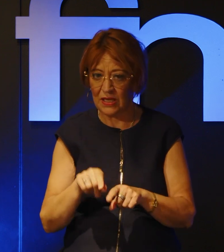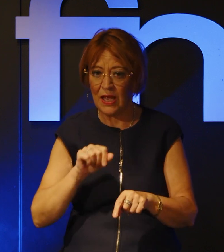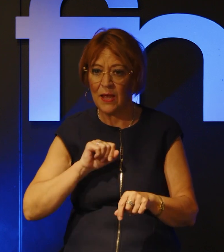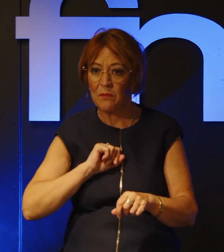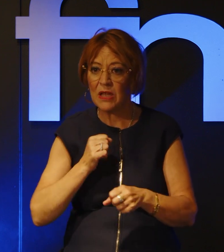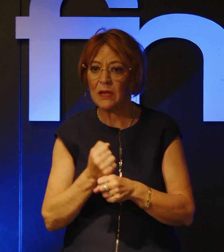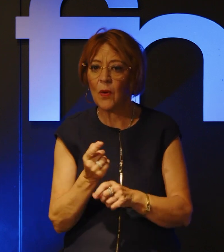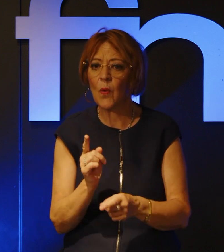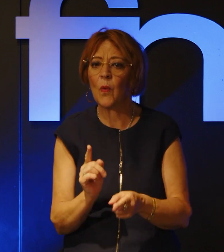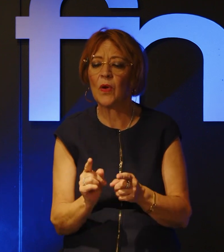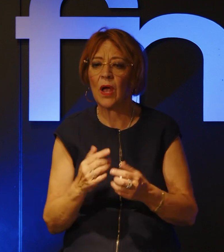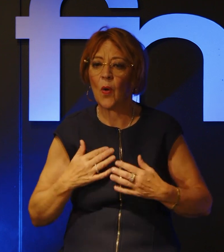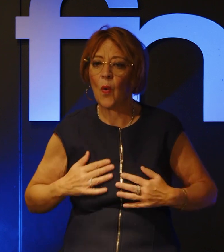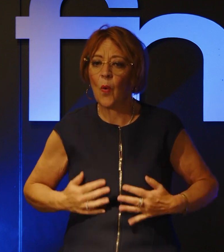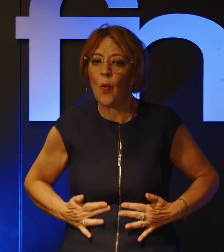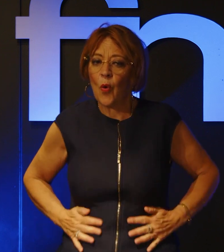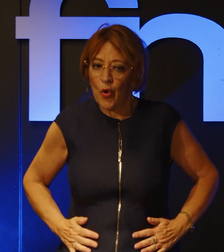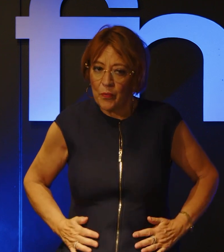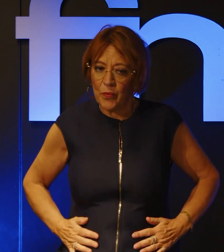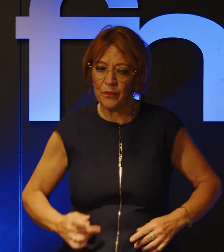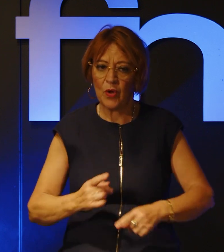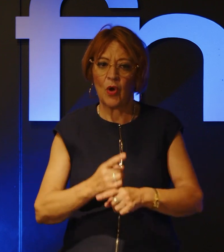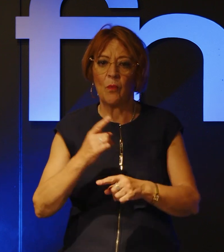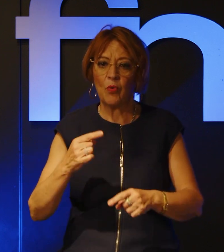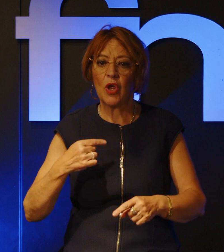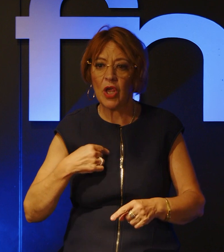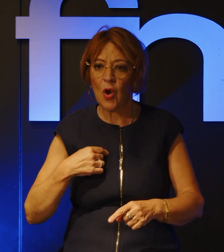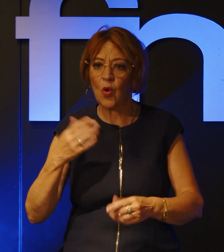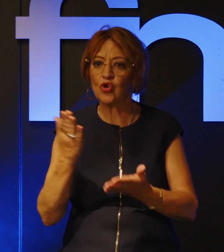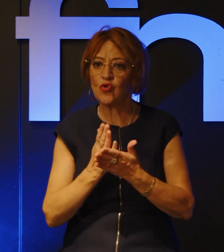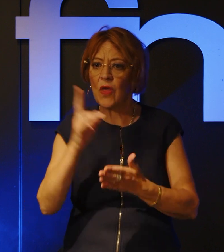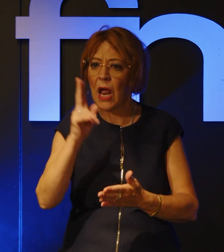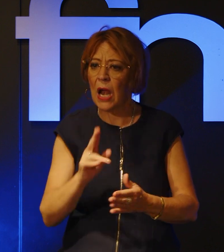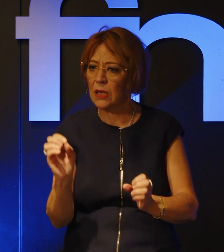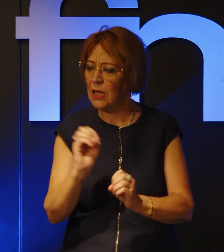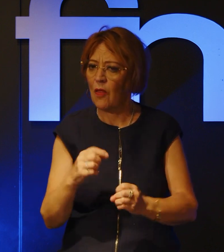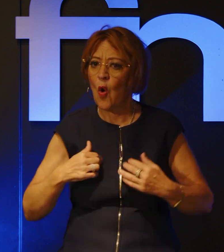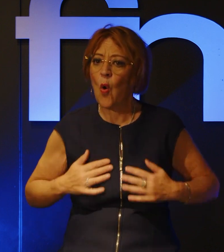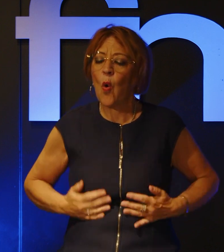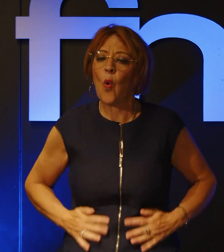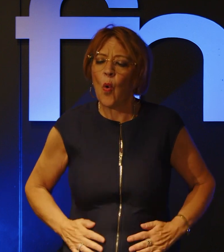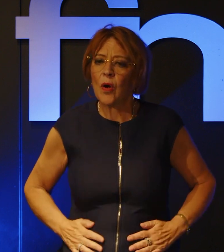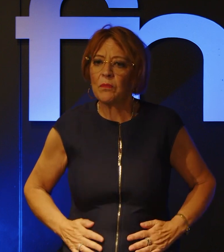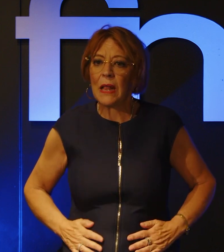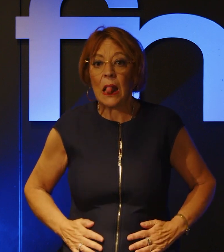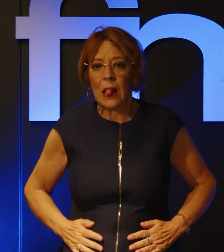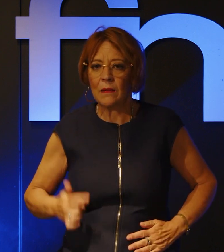ferramenta de trabalho é o corpo porque não estudei Belas Artes e o corpo foi uma inevitabilidade